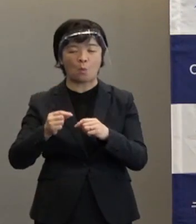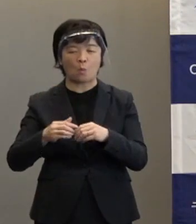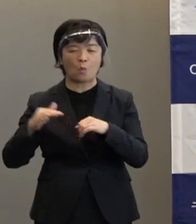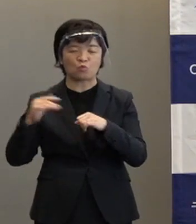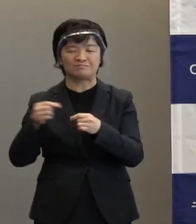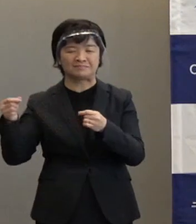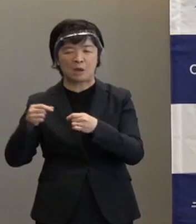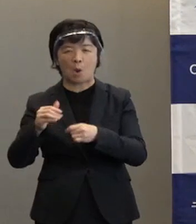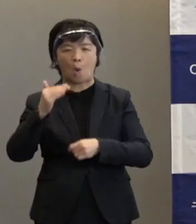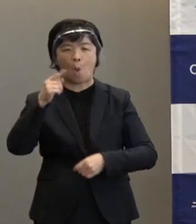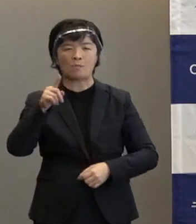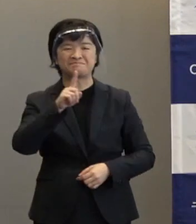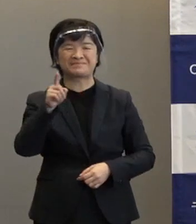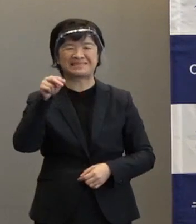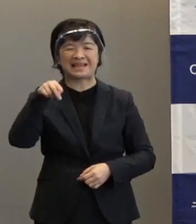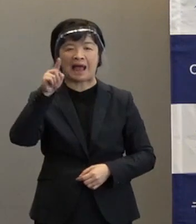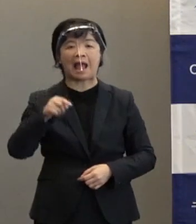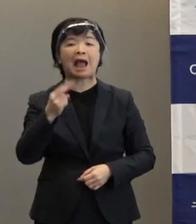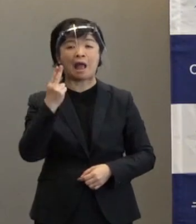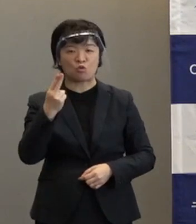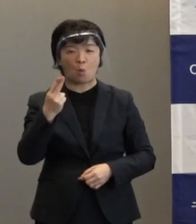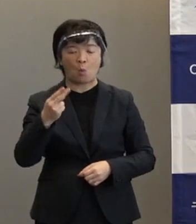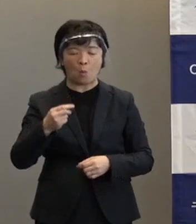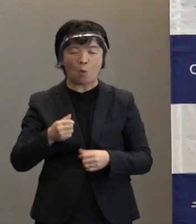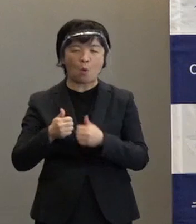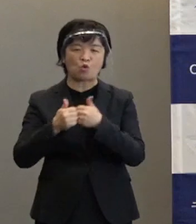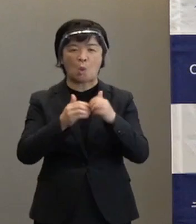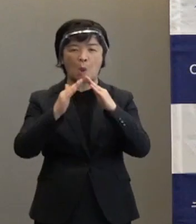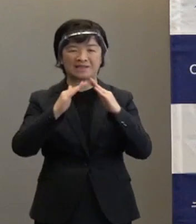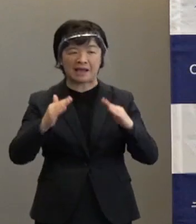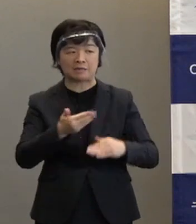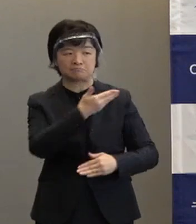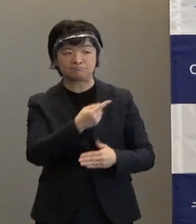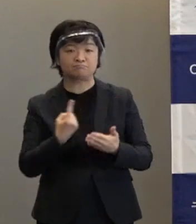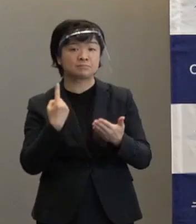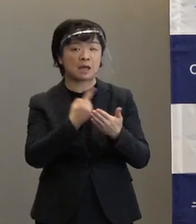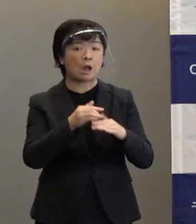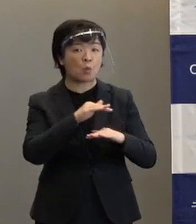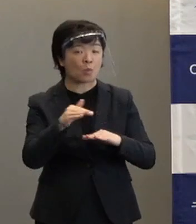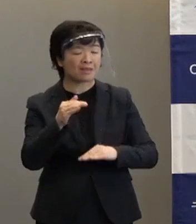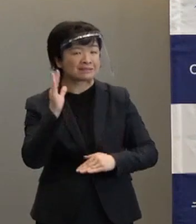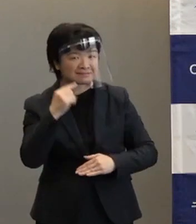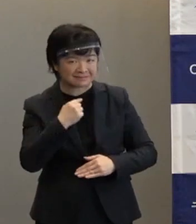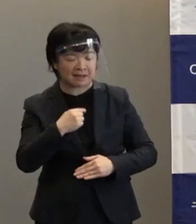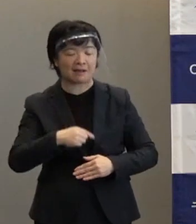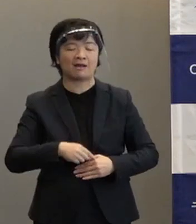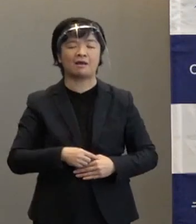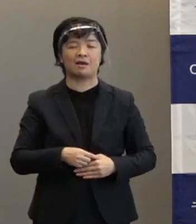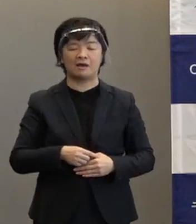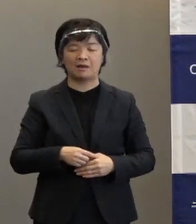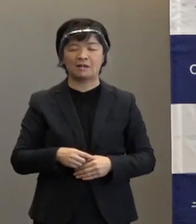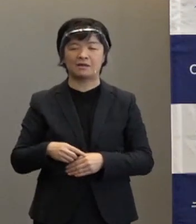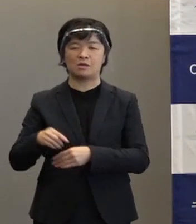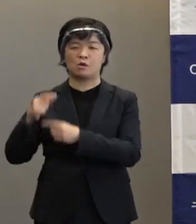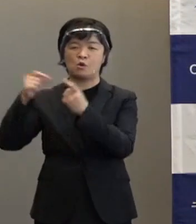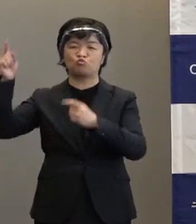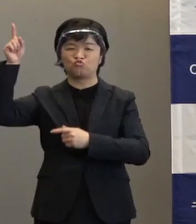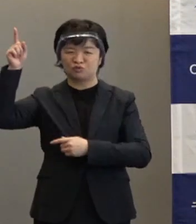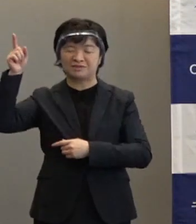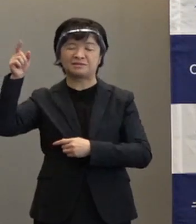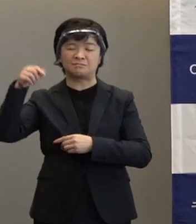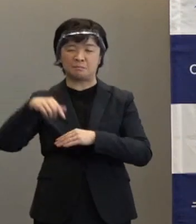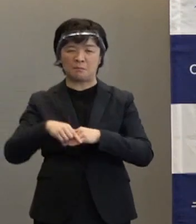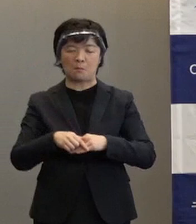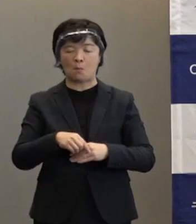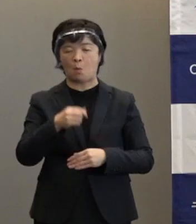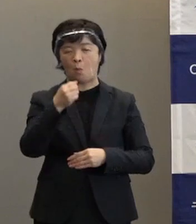かの協議会に出席するということですけれども、まあ、政府も今回補正予算に、まあ、こうしたカーボン関係の支援策を盛り込